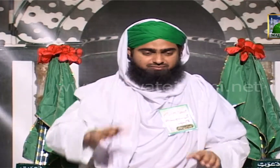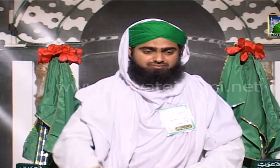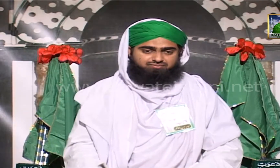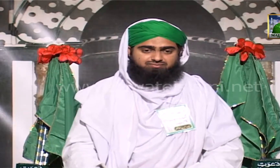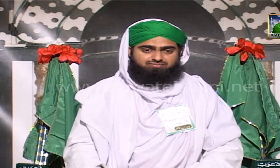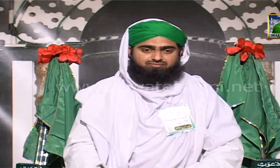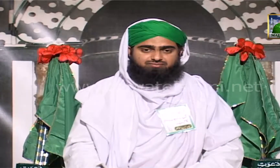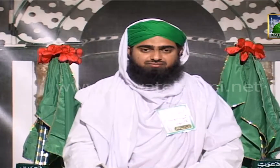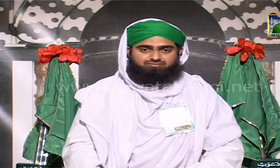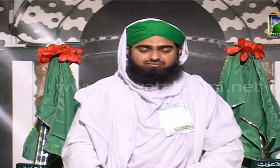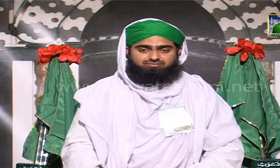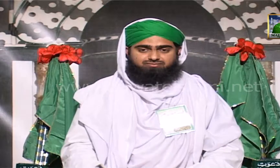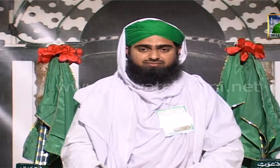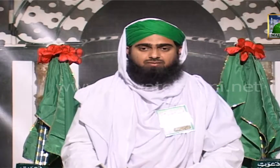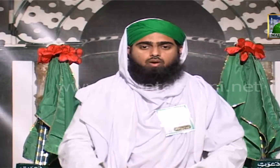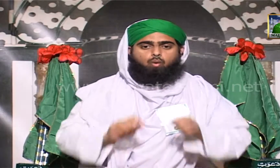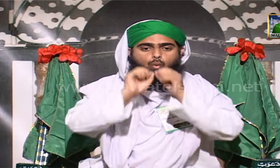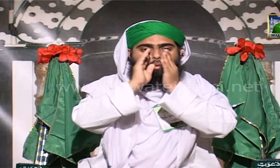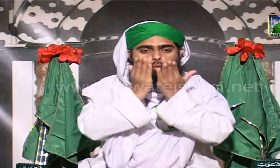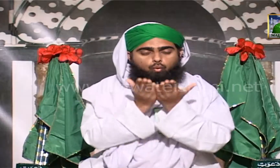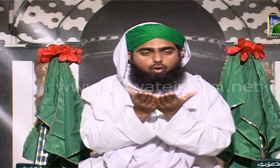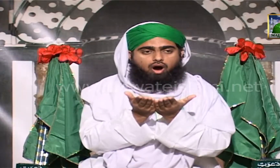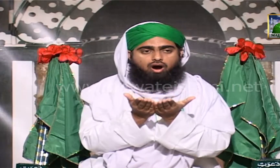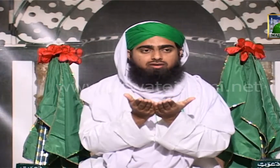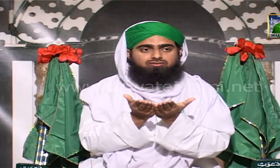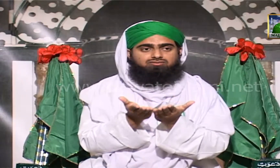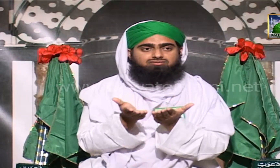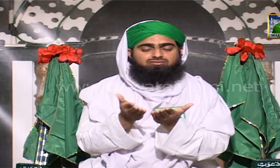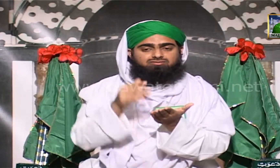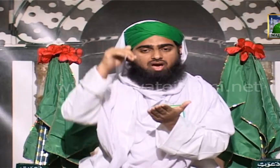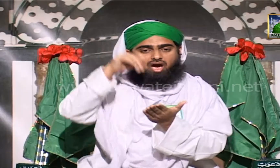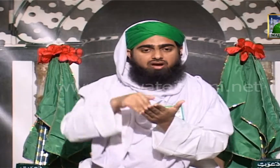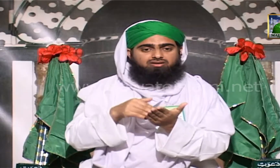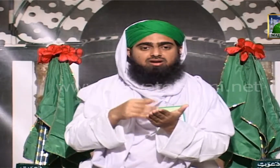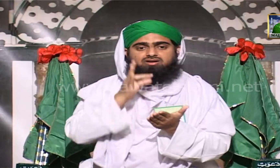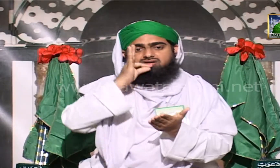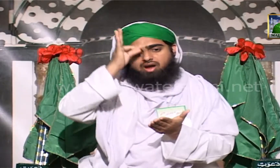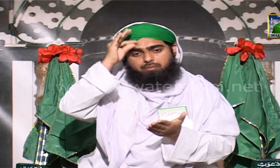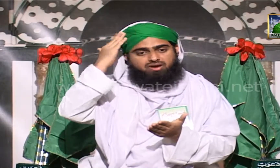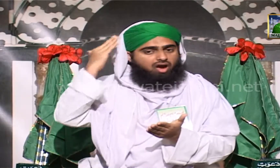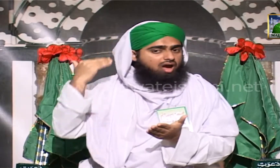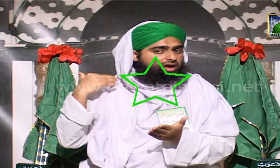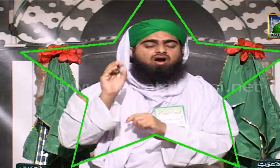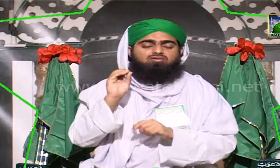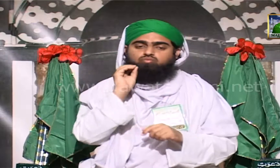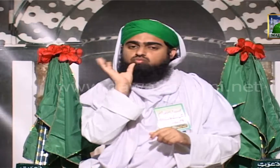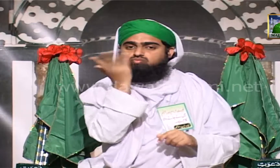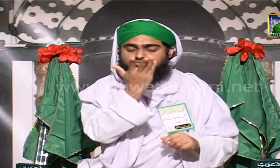آپ حدیث کی بات, قرآن پاک میں عیسیٰ علیہ السلام کا واقعہ ہے. یہ بھی جب دودھ پیتے بچے تھے